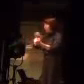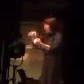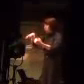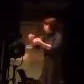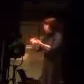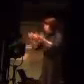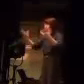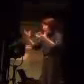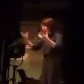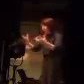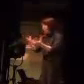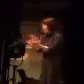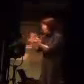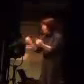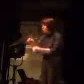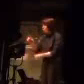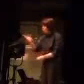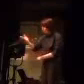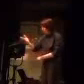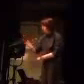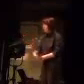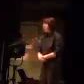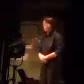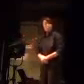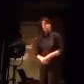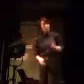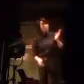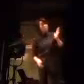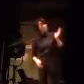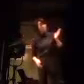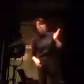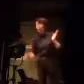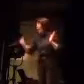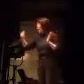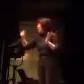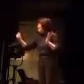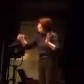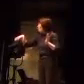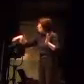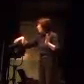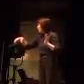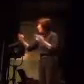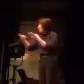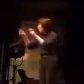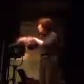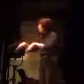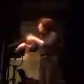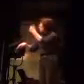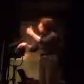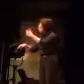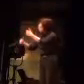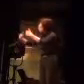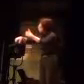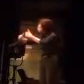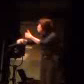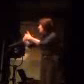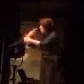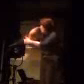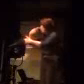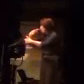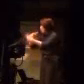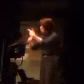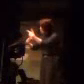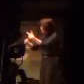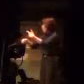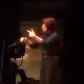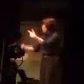れだけのセシウムが噴き出してきたかというと、1号機だけで広島原爆6発分から7発分噴き出